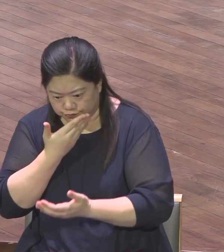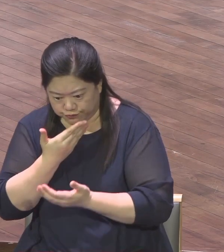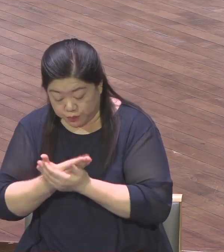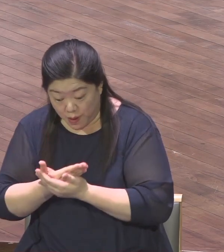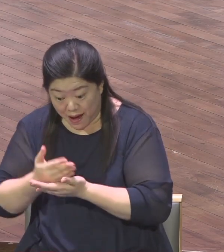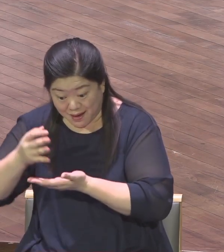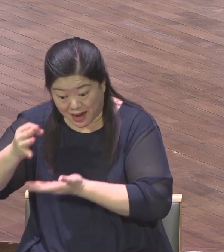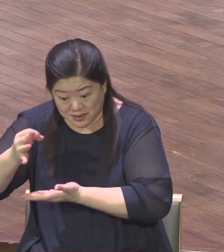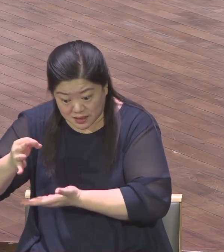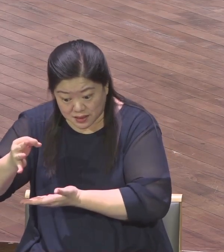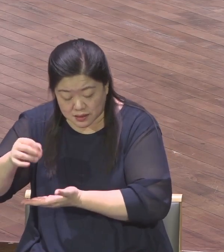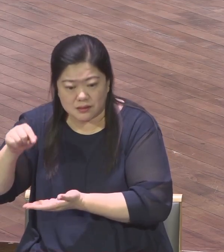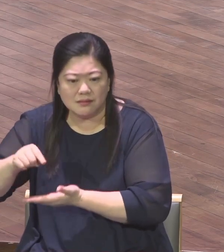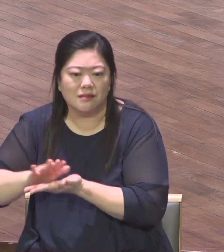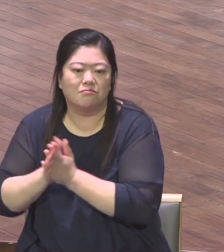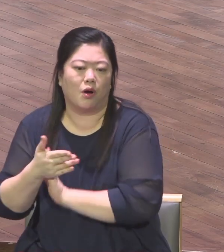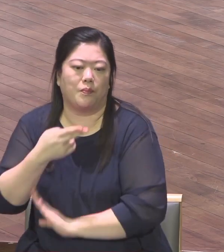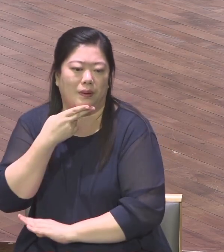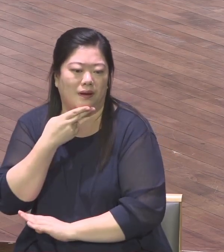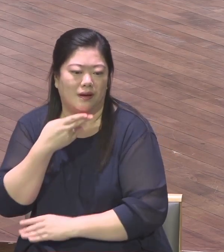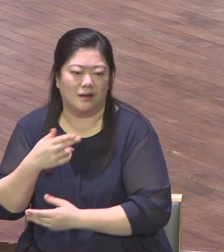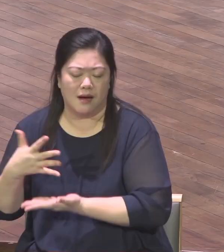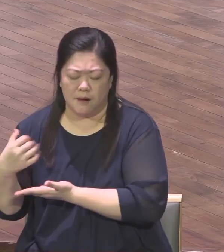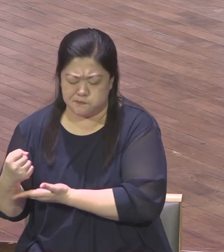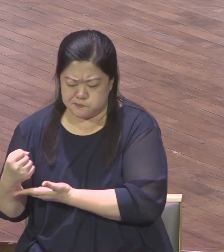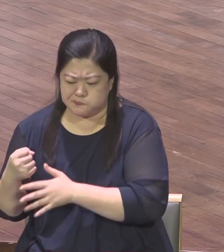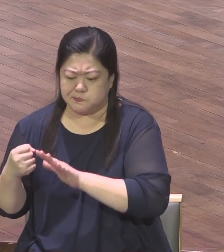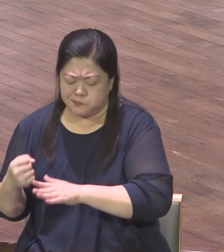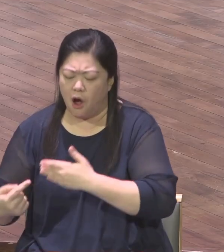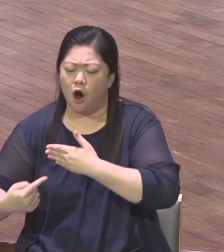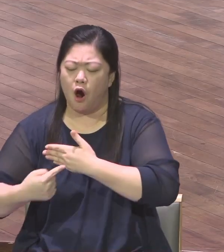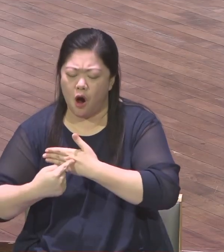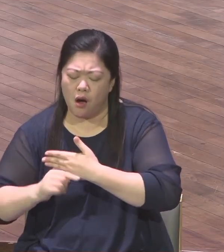회사만의 근본적 가치를 추구하면서